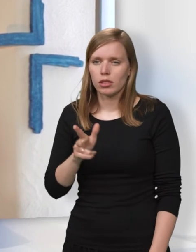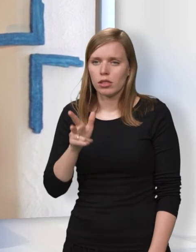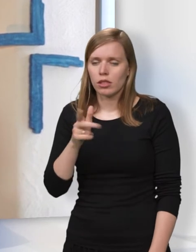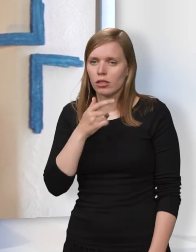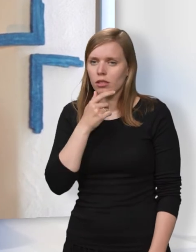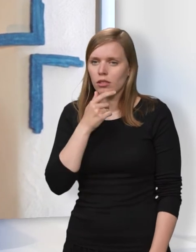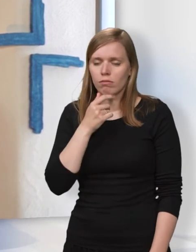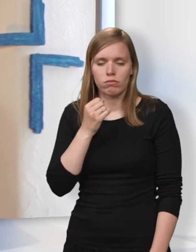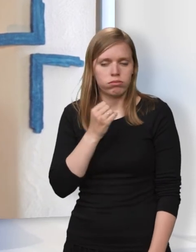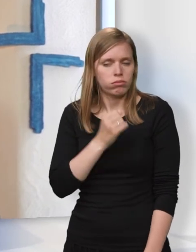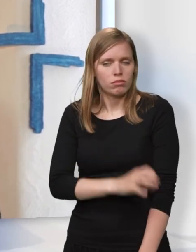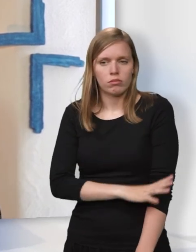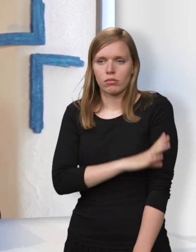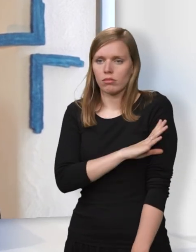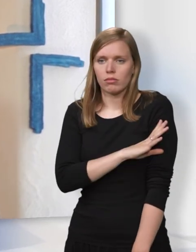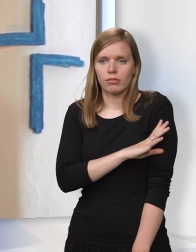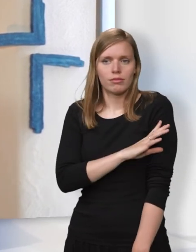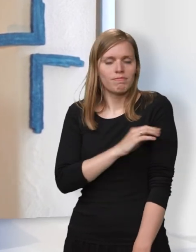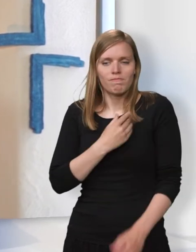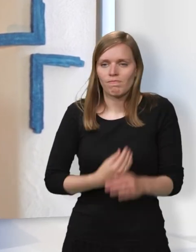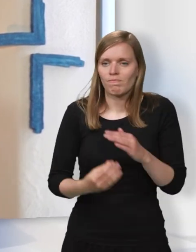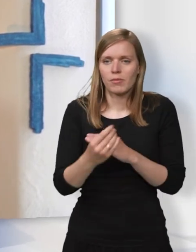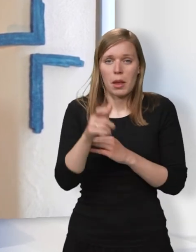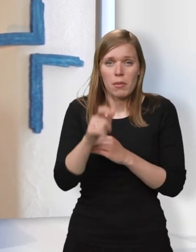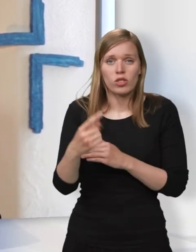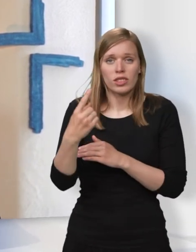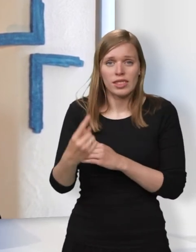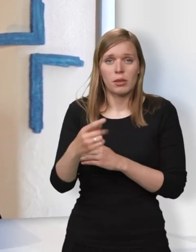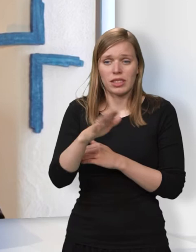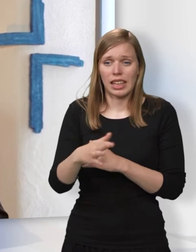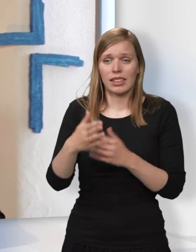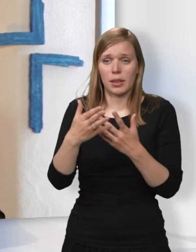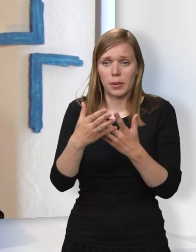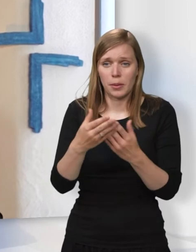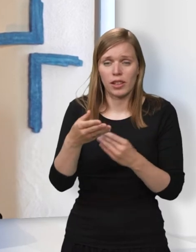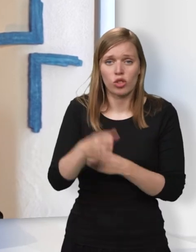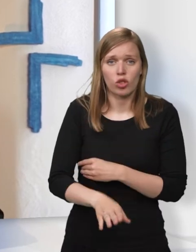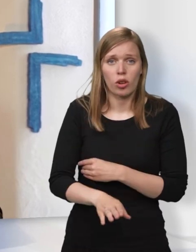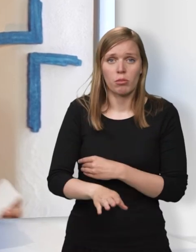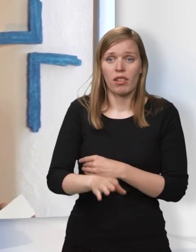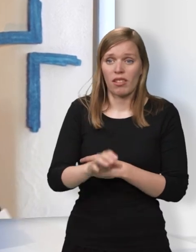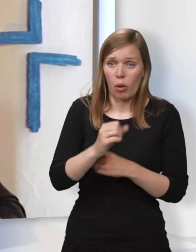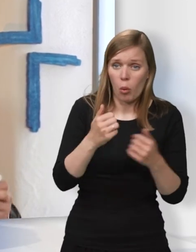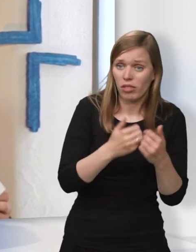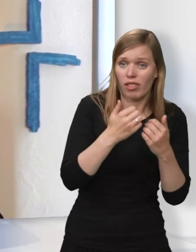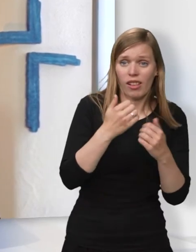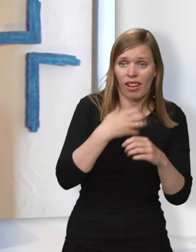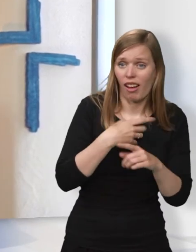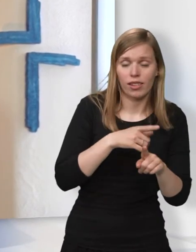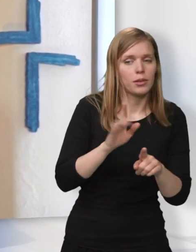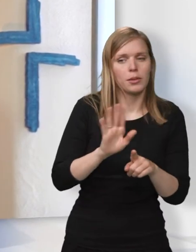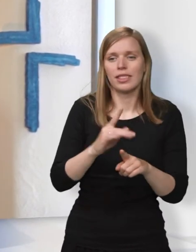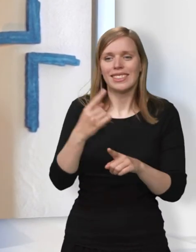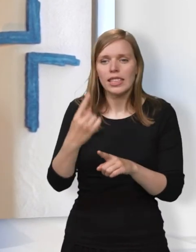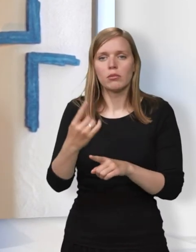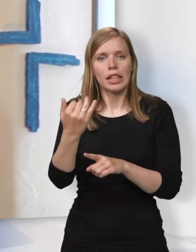Ich glaube, ich kann mir das gar nicht vorstellen, wie sich Menschen fühlen, die ein eigenes Kind verloren haben. Nicht durch einen Unfall, nicht durch Krankheit, sondern dadurch, dass